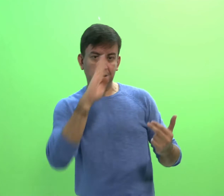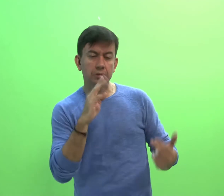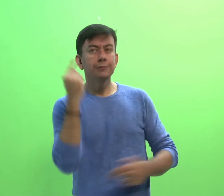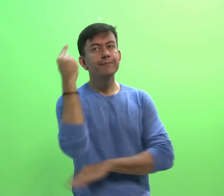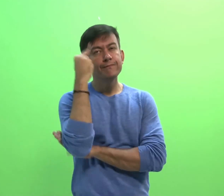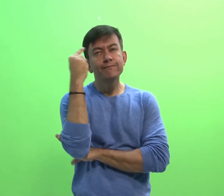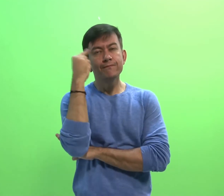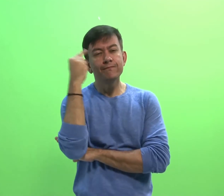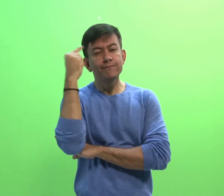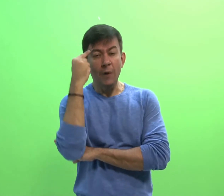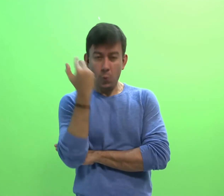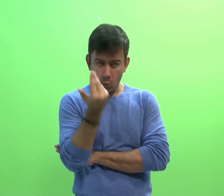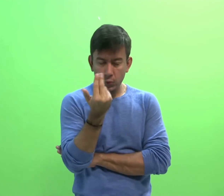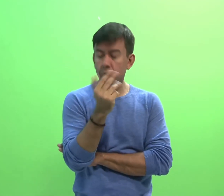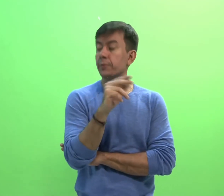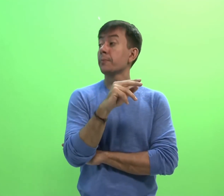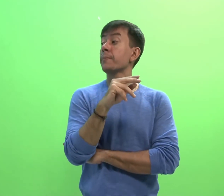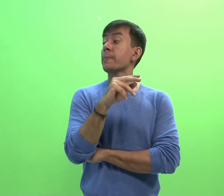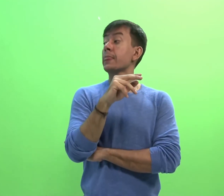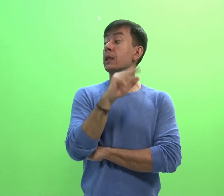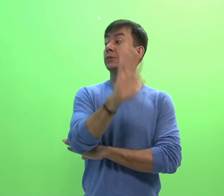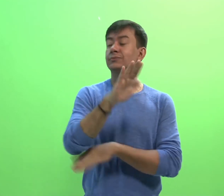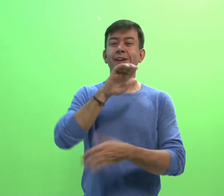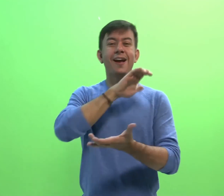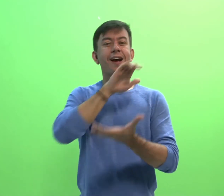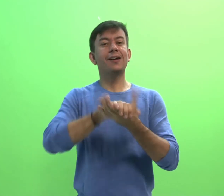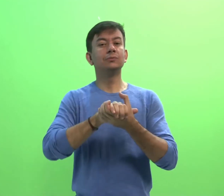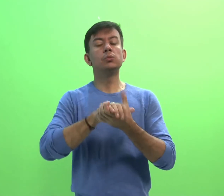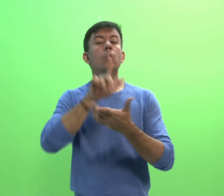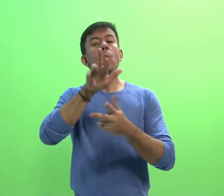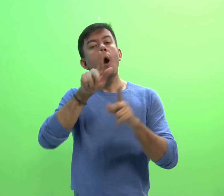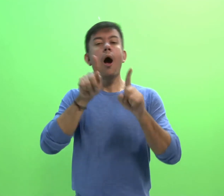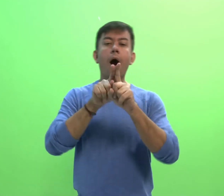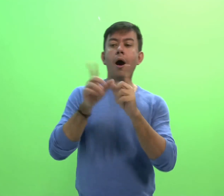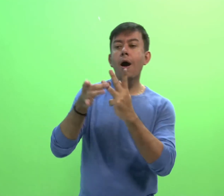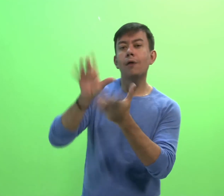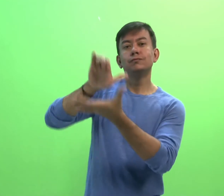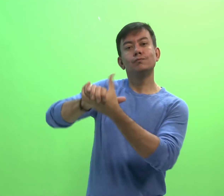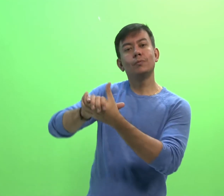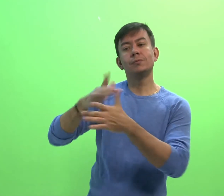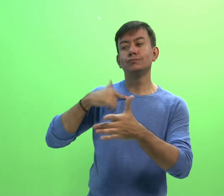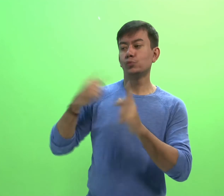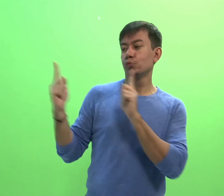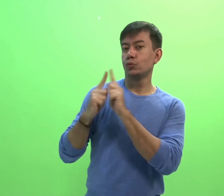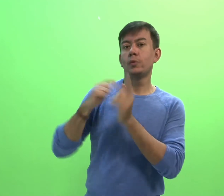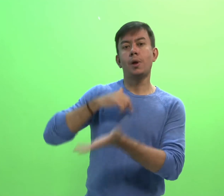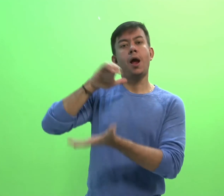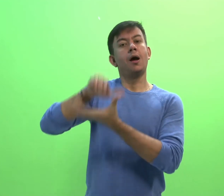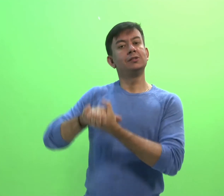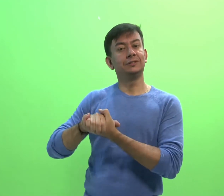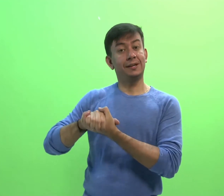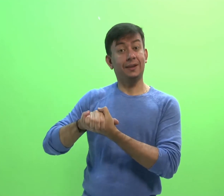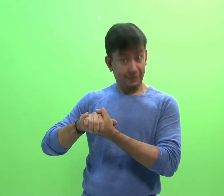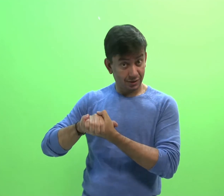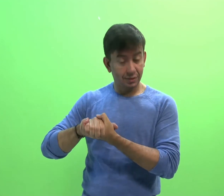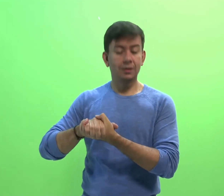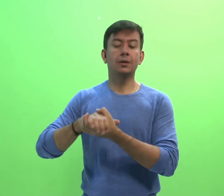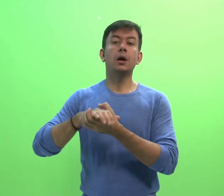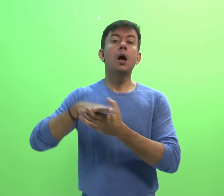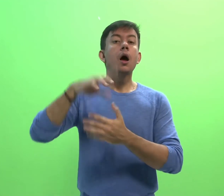Casar. Então, vou me casar. Penso em casar. Como se as